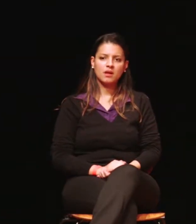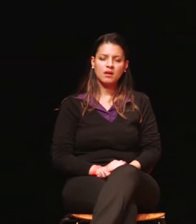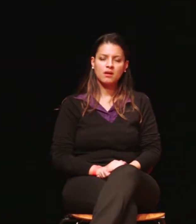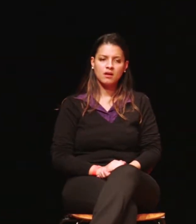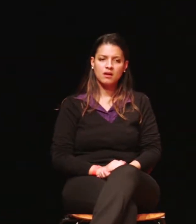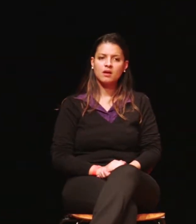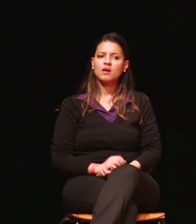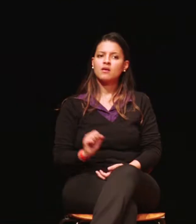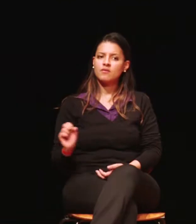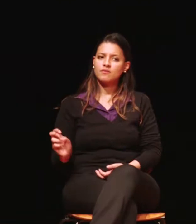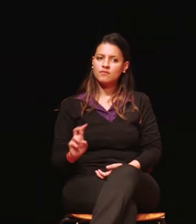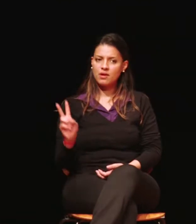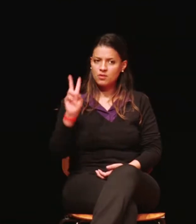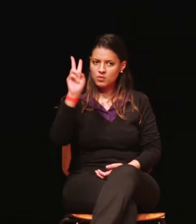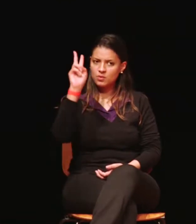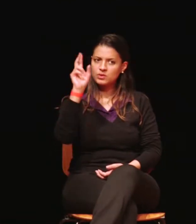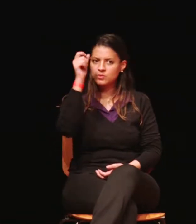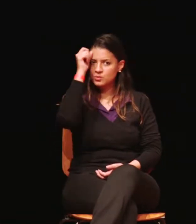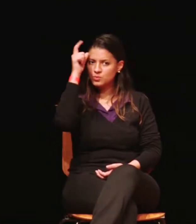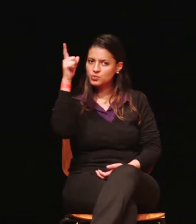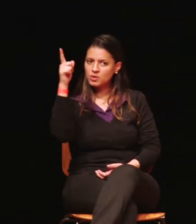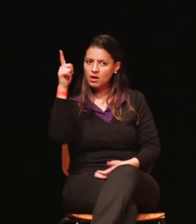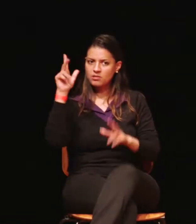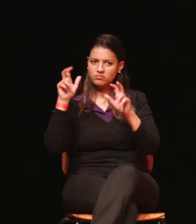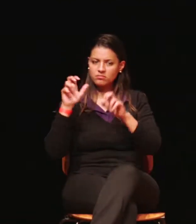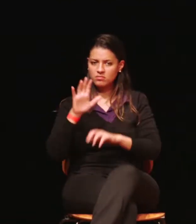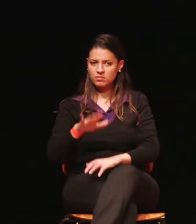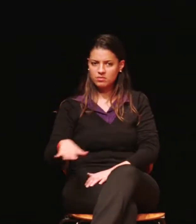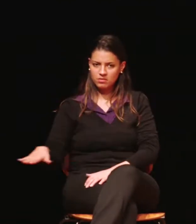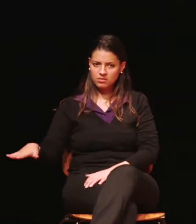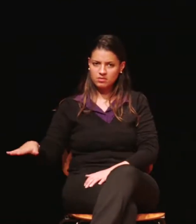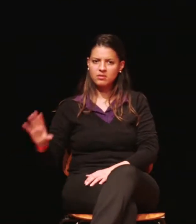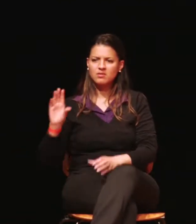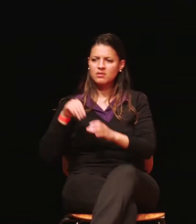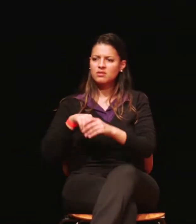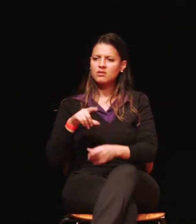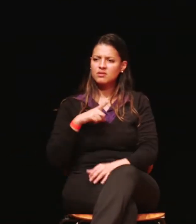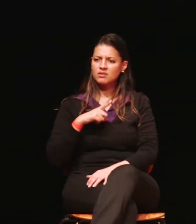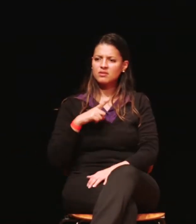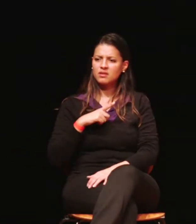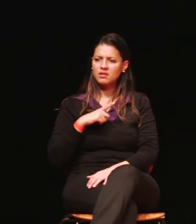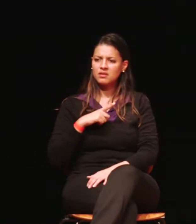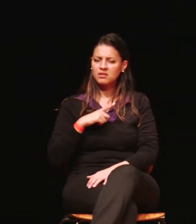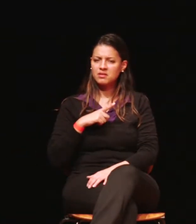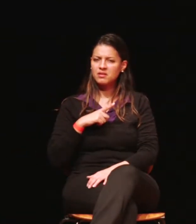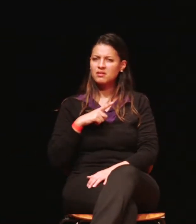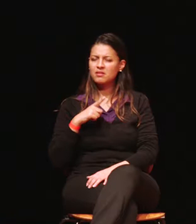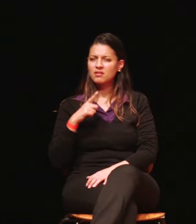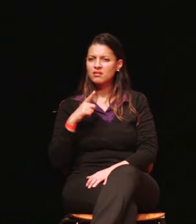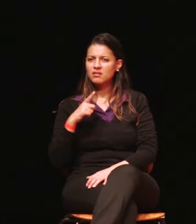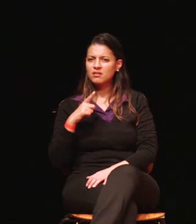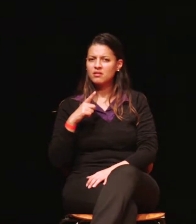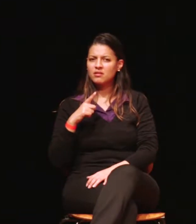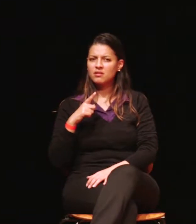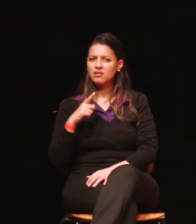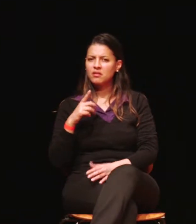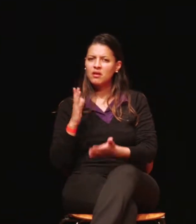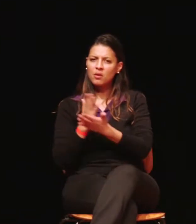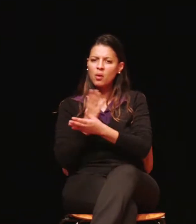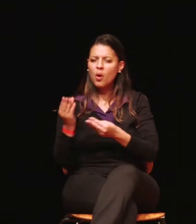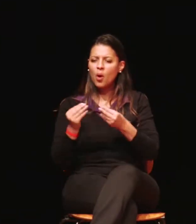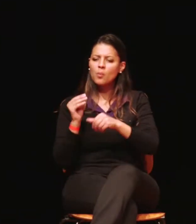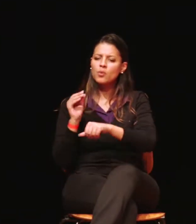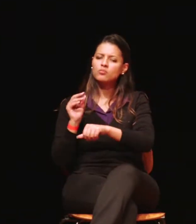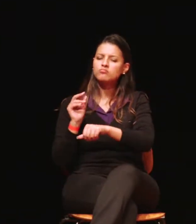a respeito da infância são os tratados de puerícia ou tratados de criação de